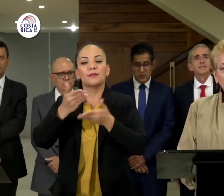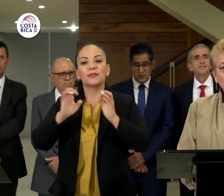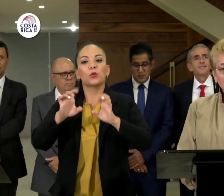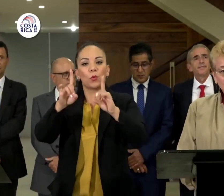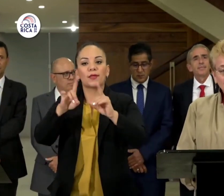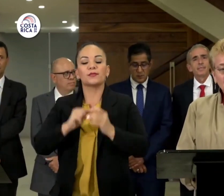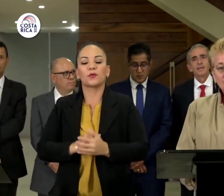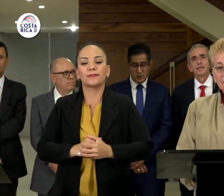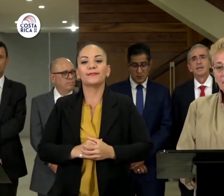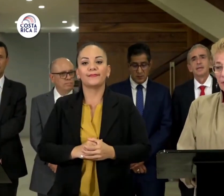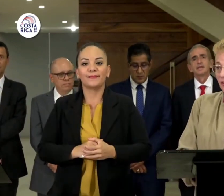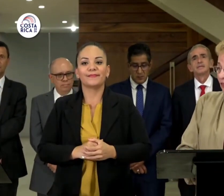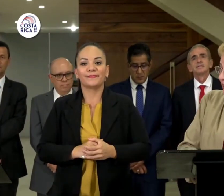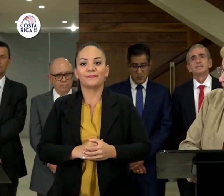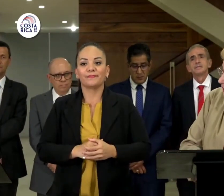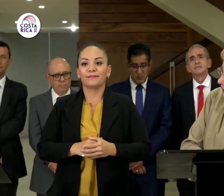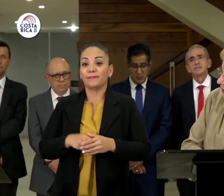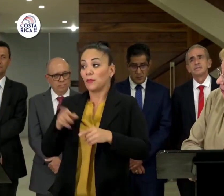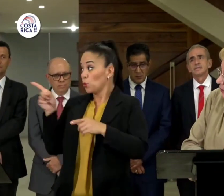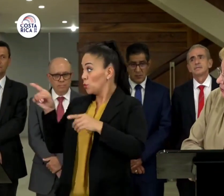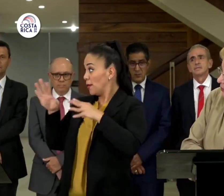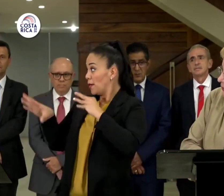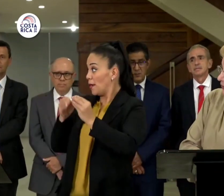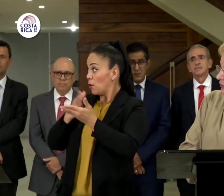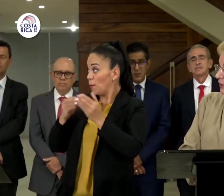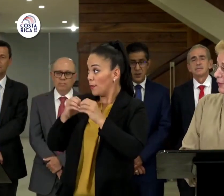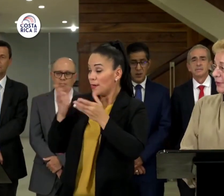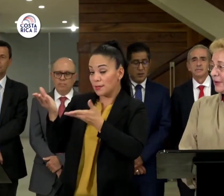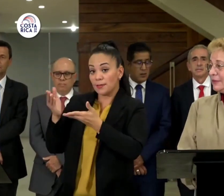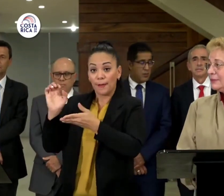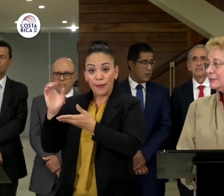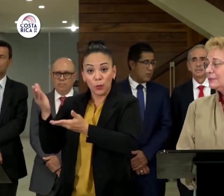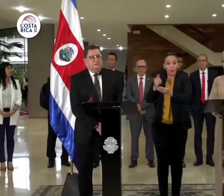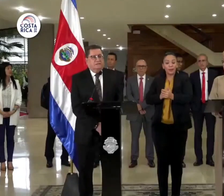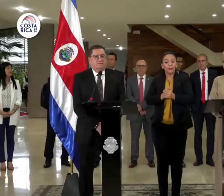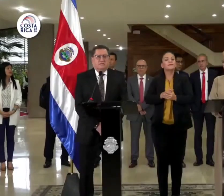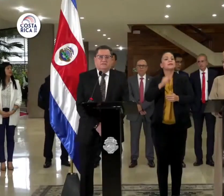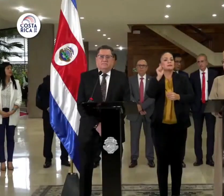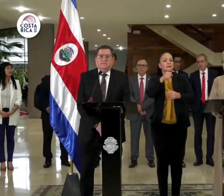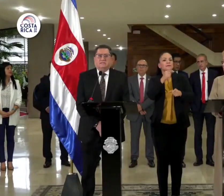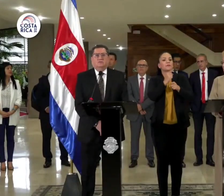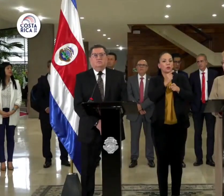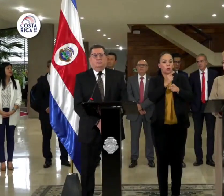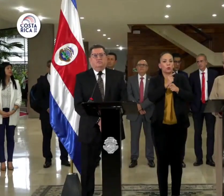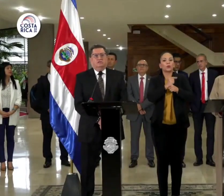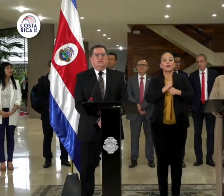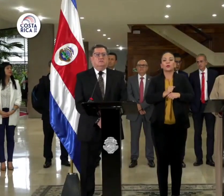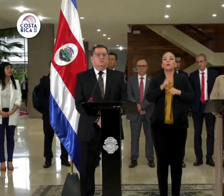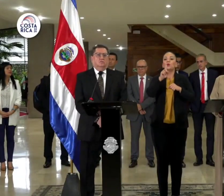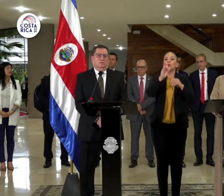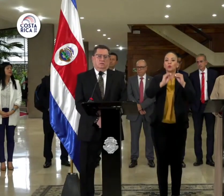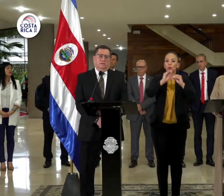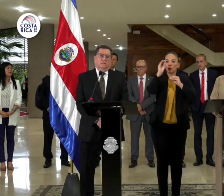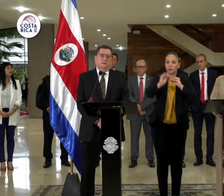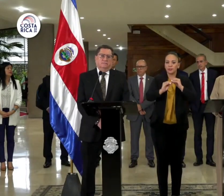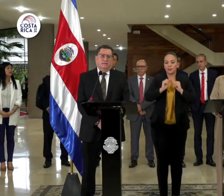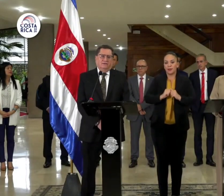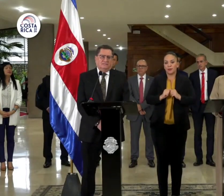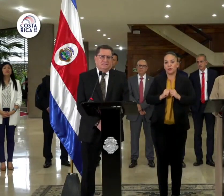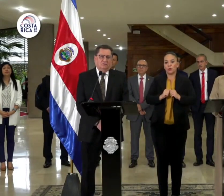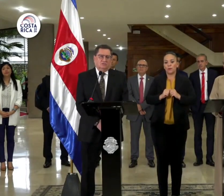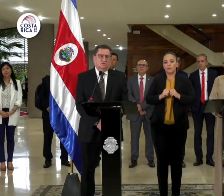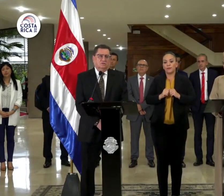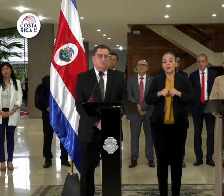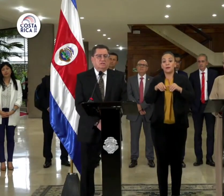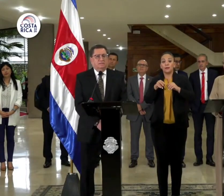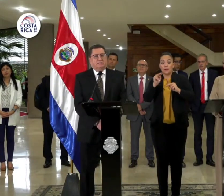educación. No sé si usted quiere agregar algo sobre eso, don Emanuel. Sí, efectivamente el 1% de la